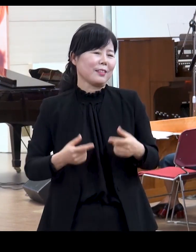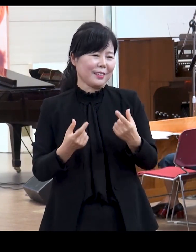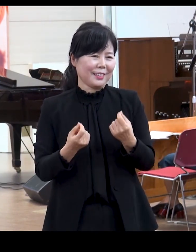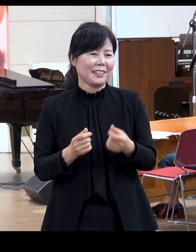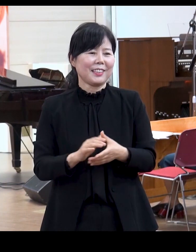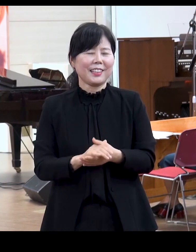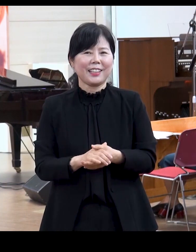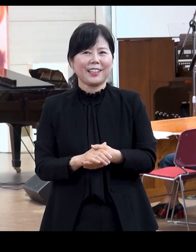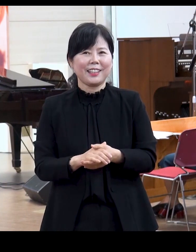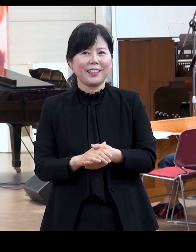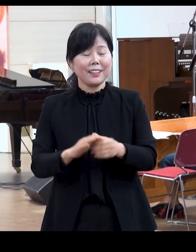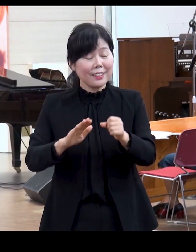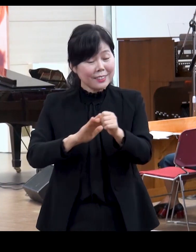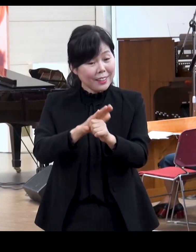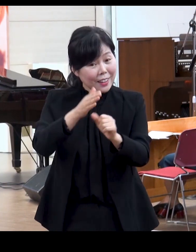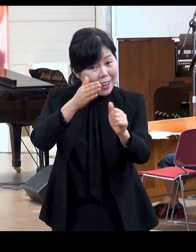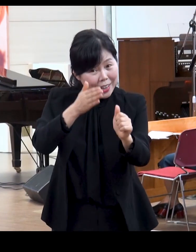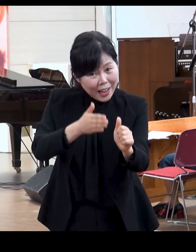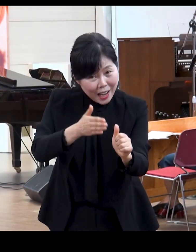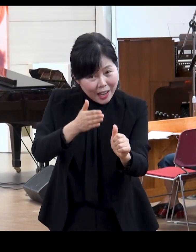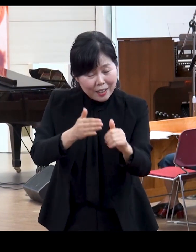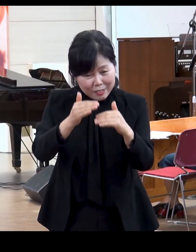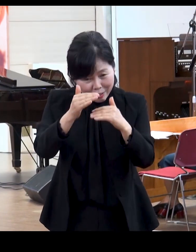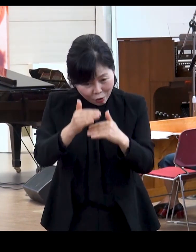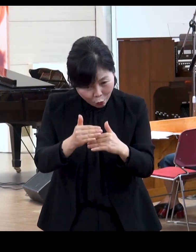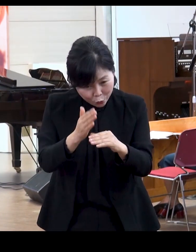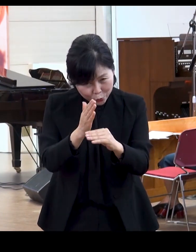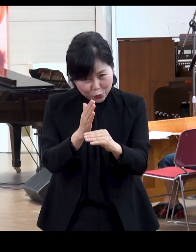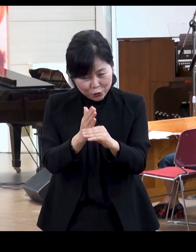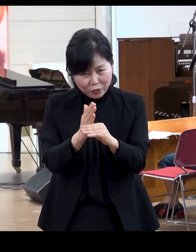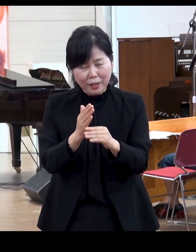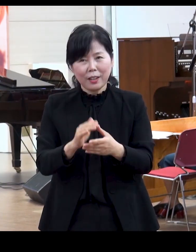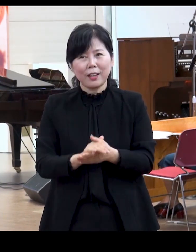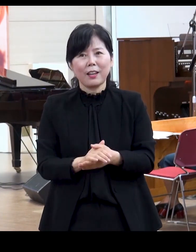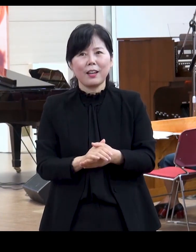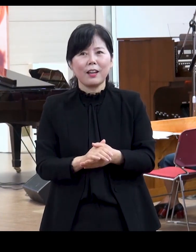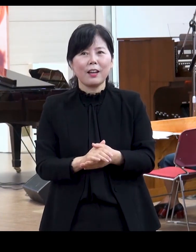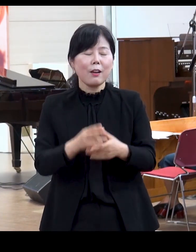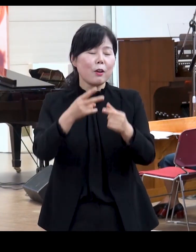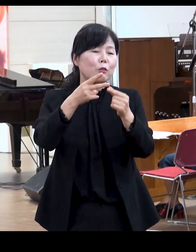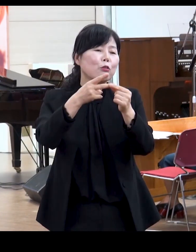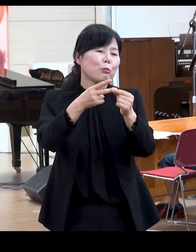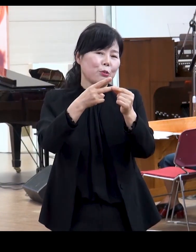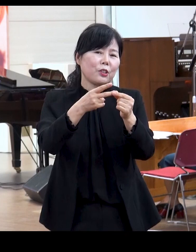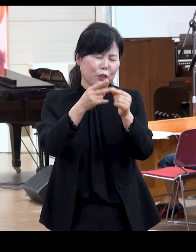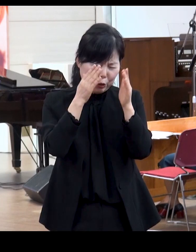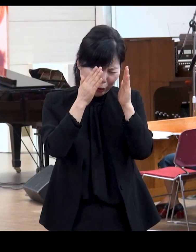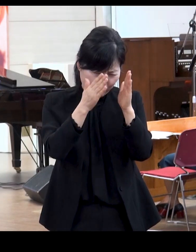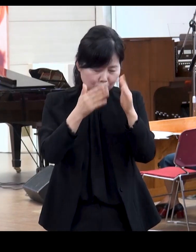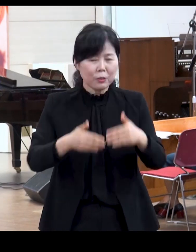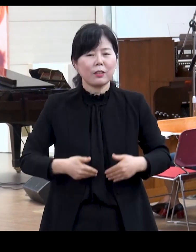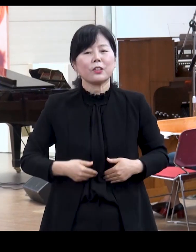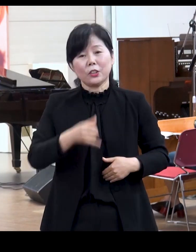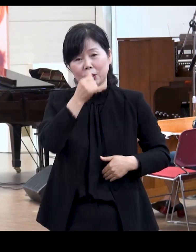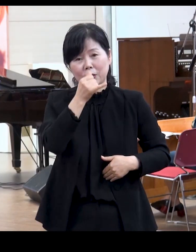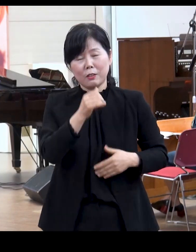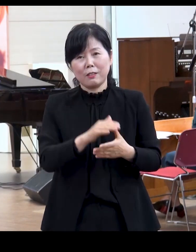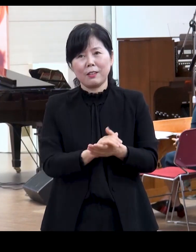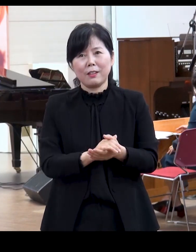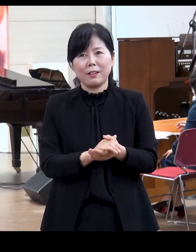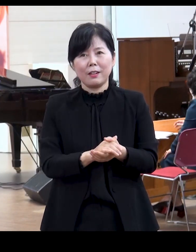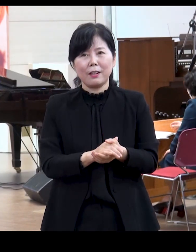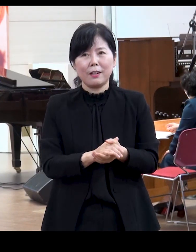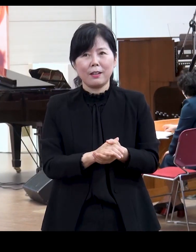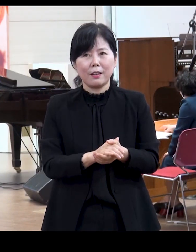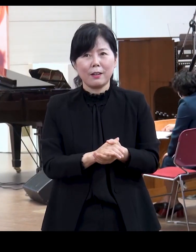그런데 사랑하라는 권면의 오늘 말씀에서 또 하나 우리가 봐야 될 것이 있습니다. 이런 귀한